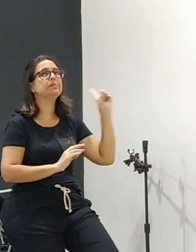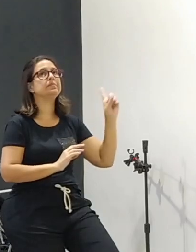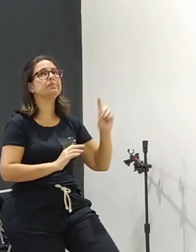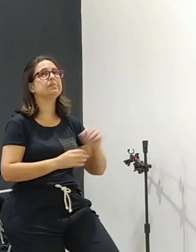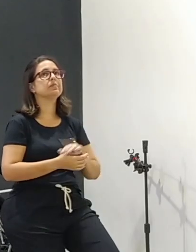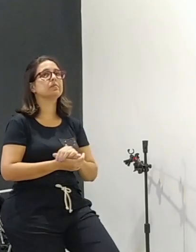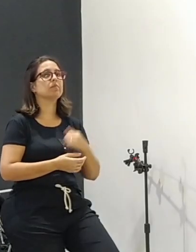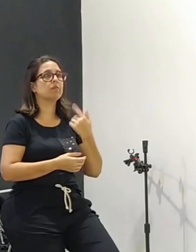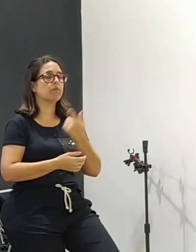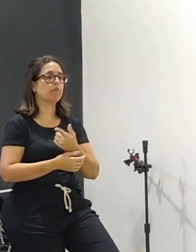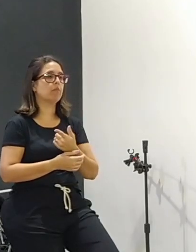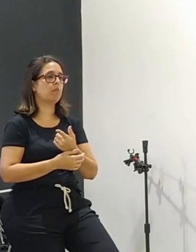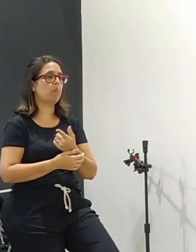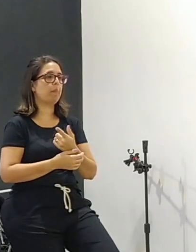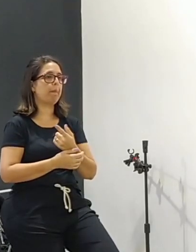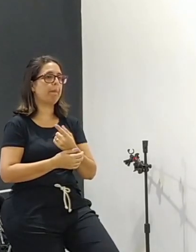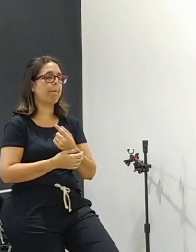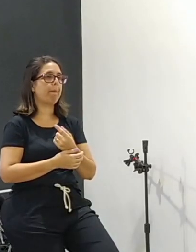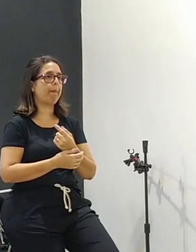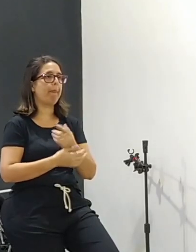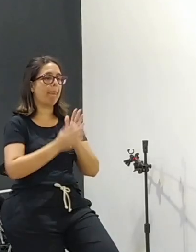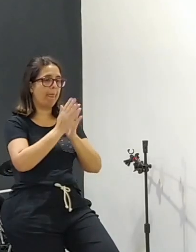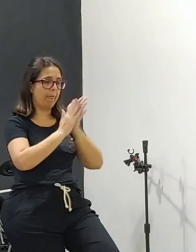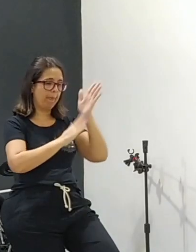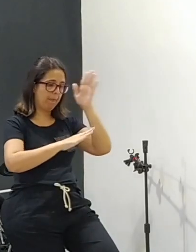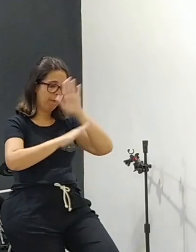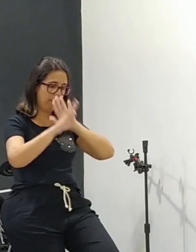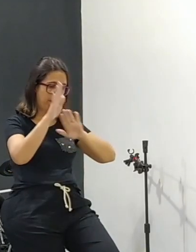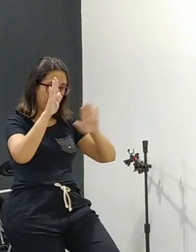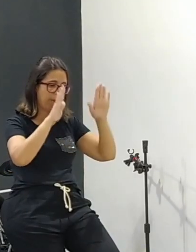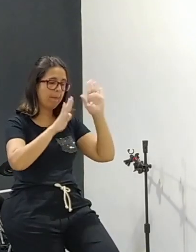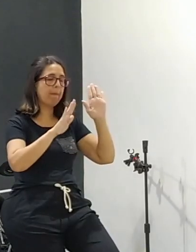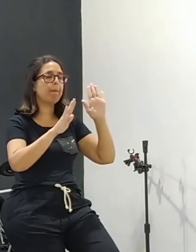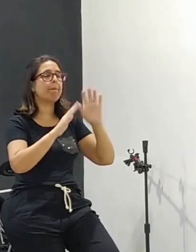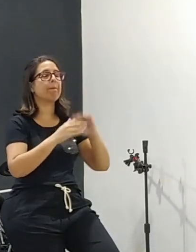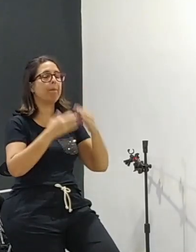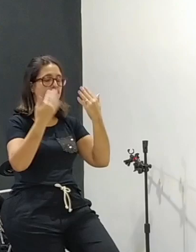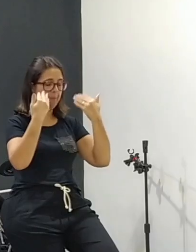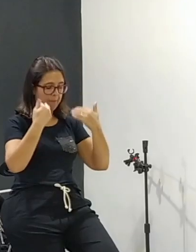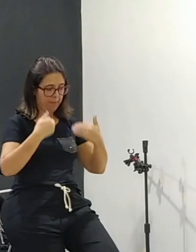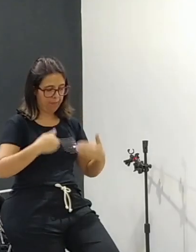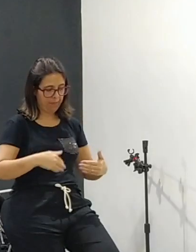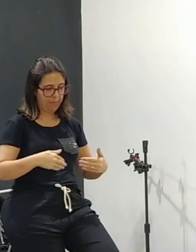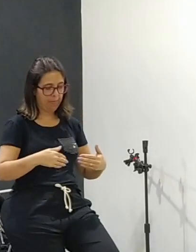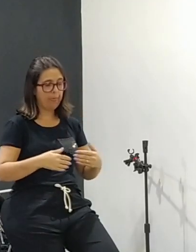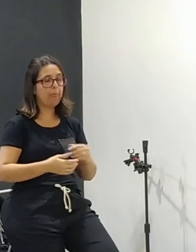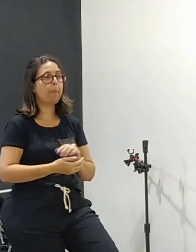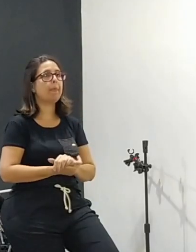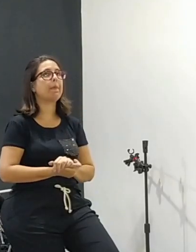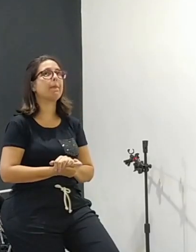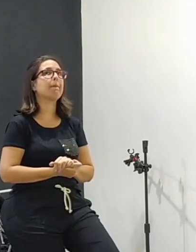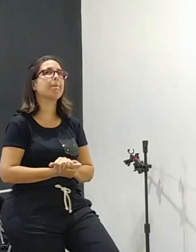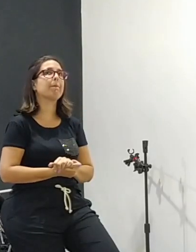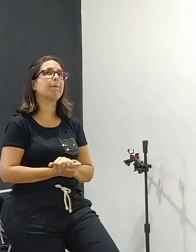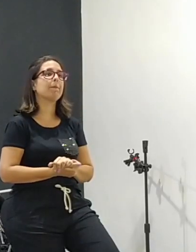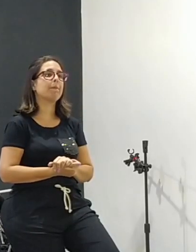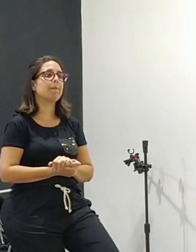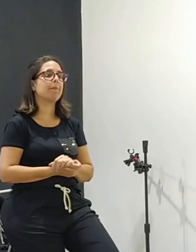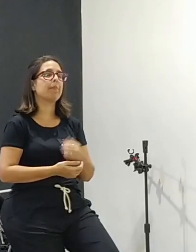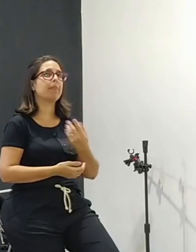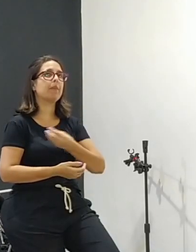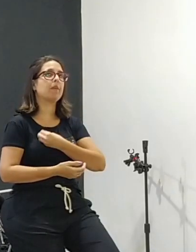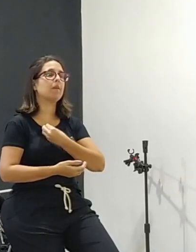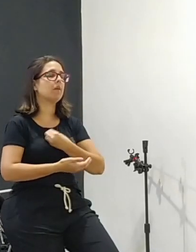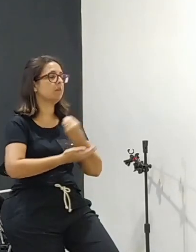nós oferecemos a Deus esse culto racional, quando nós nos entregamos a Ele, os nossos corpos, a